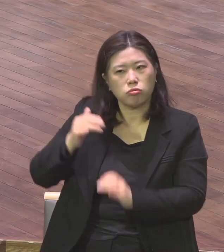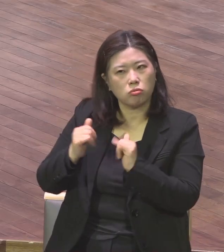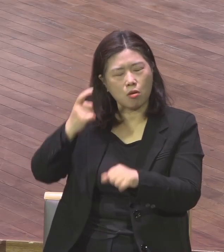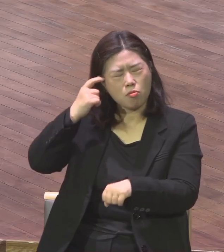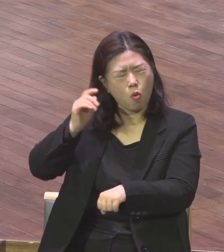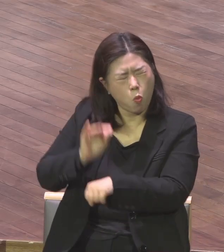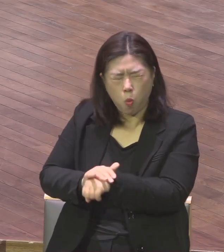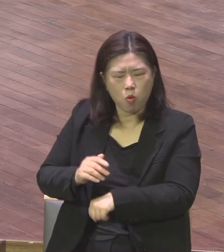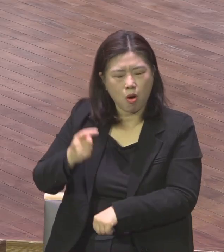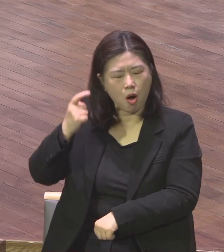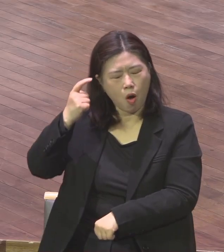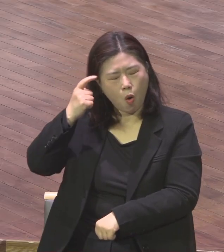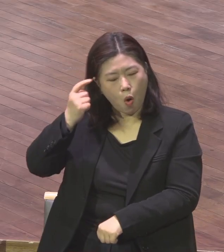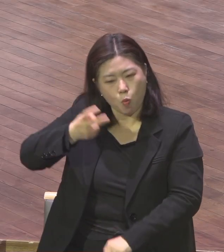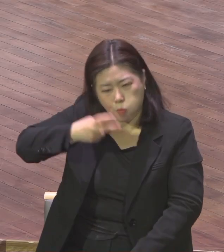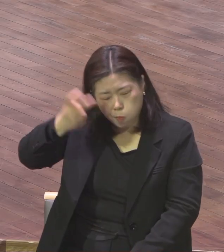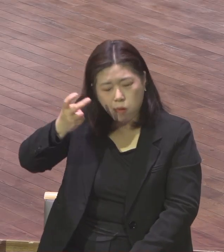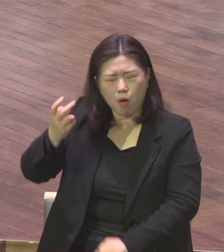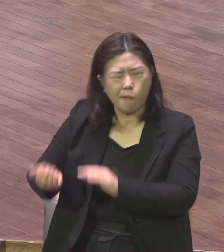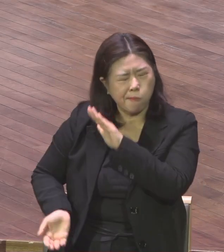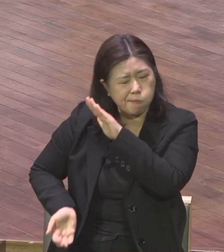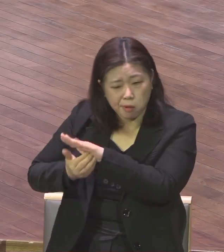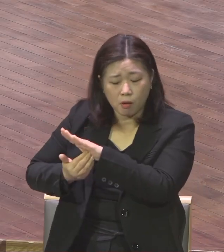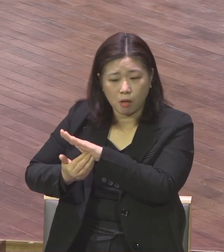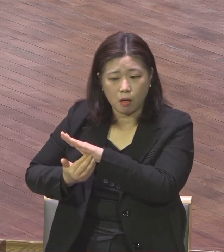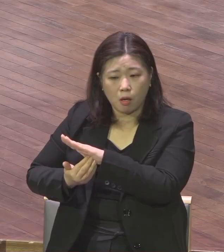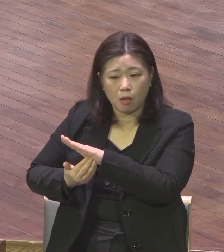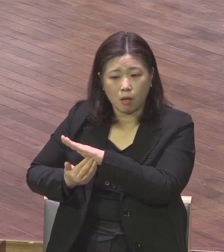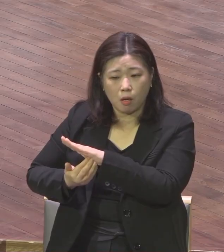하나님께서 이 나라를